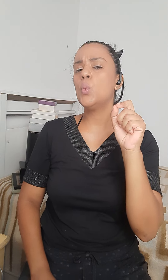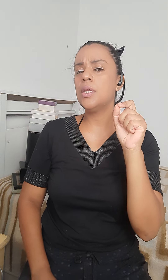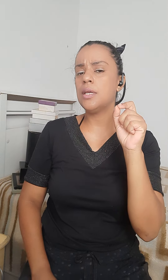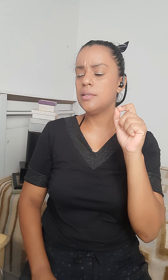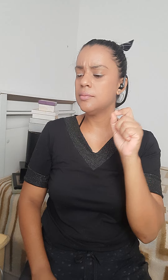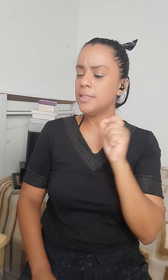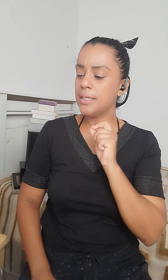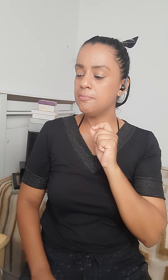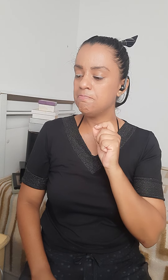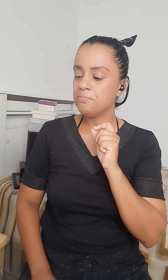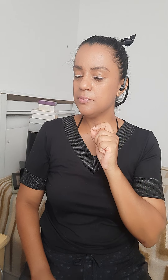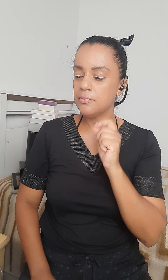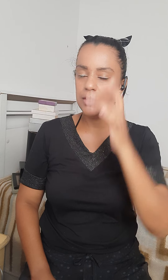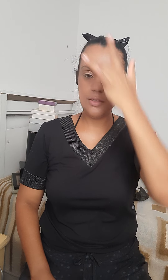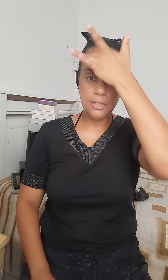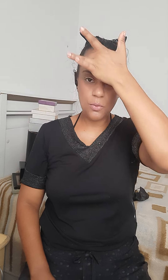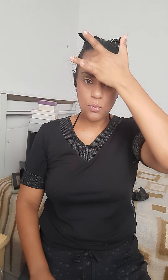quê? Tá? Então,